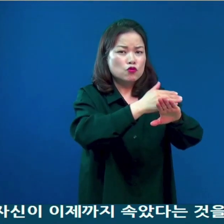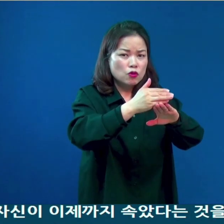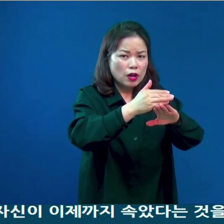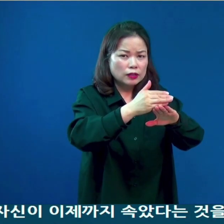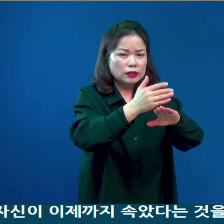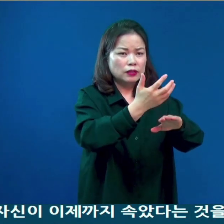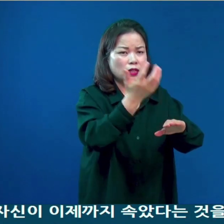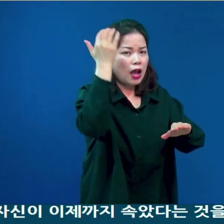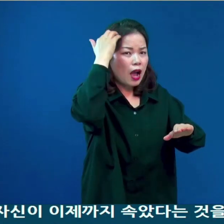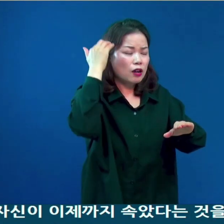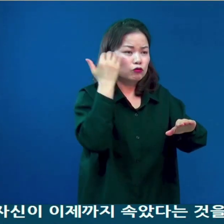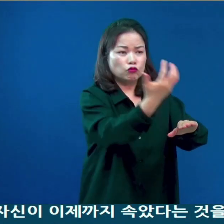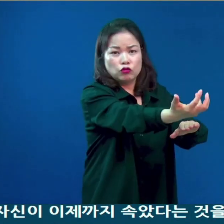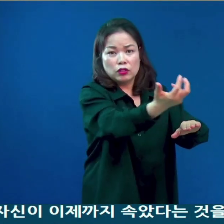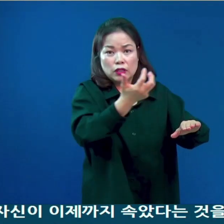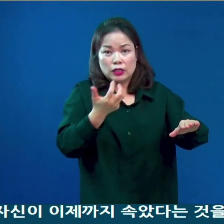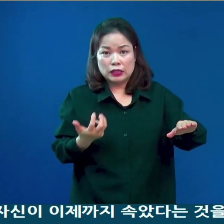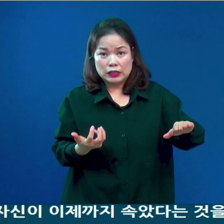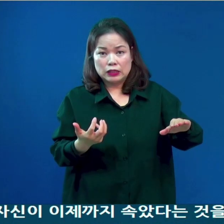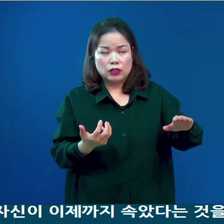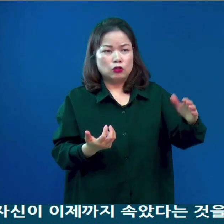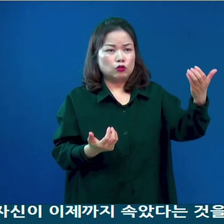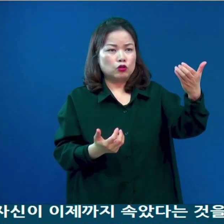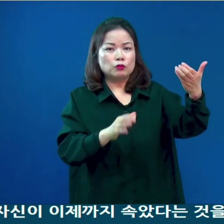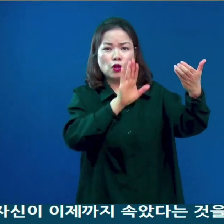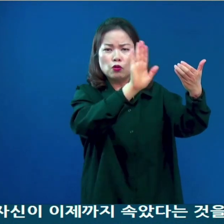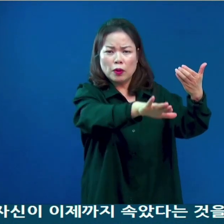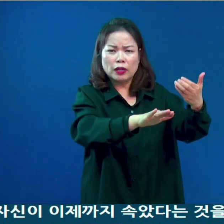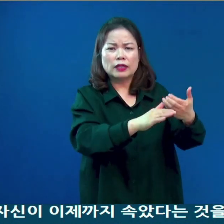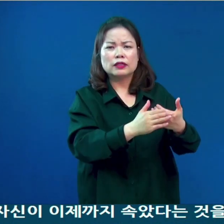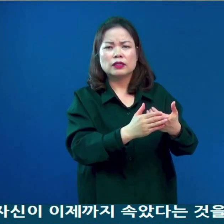후반부터 2000년대까지. 2000년대는 뭐